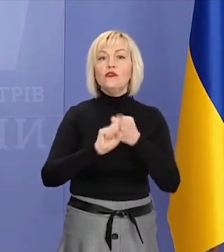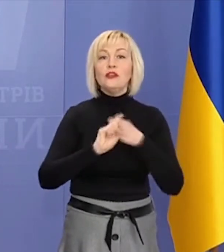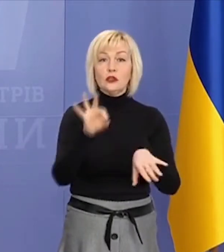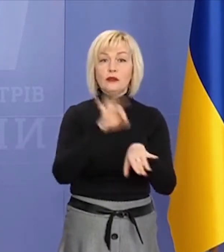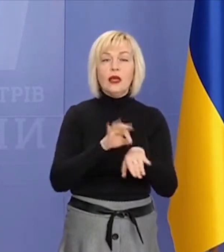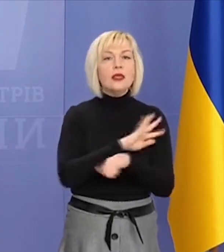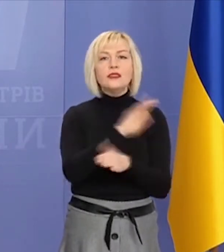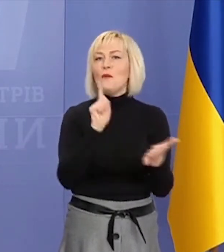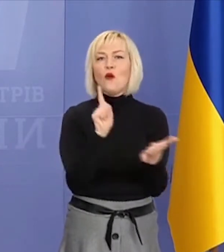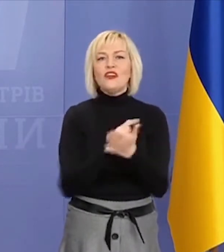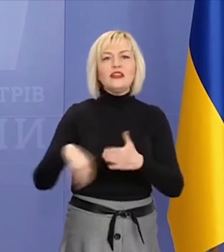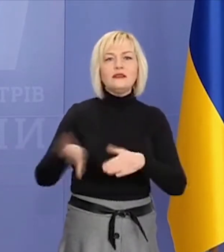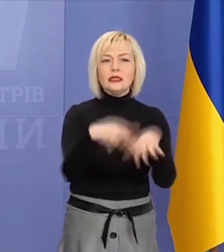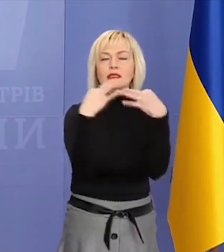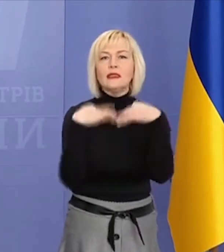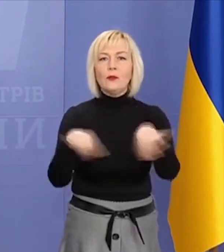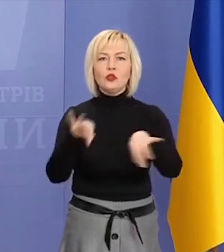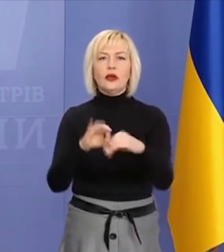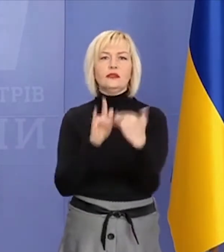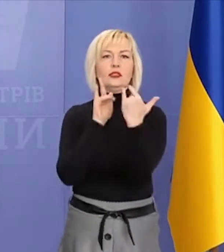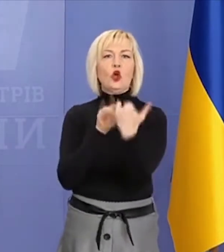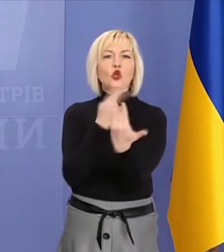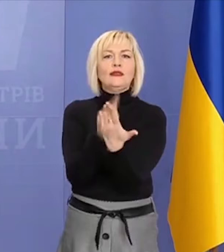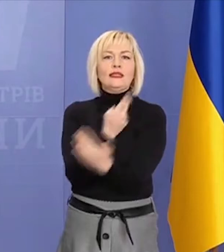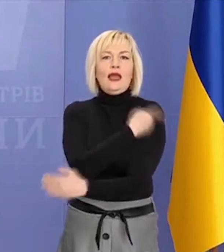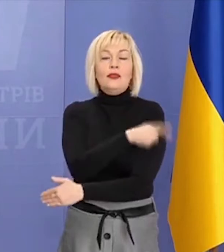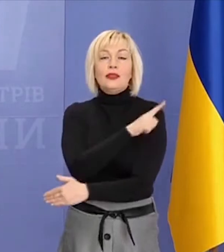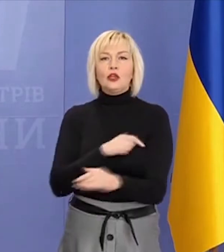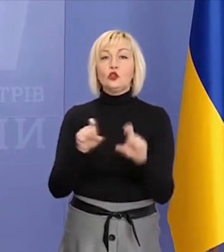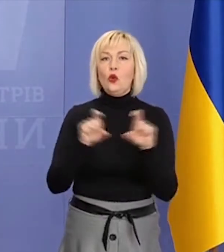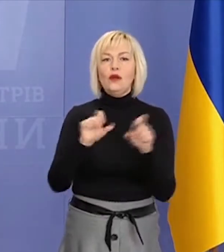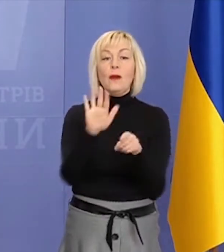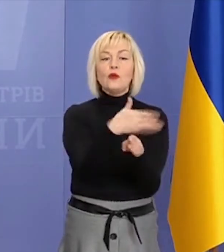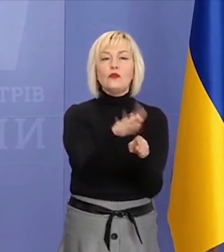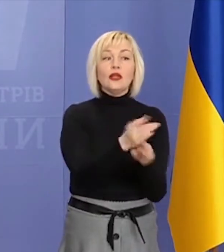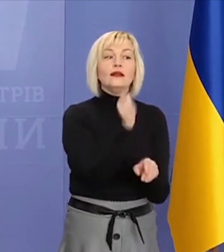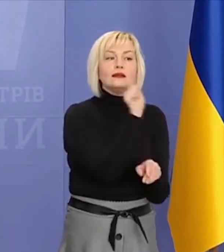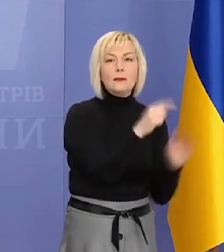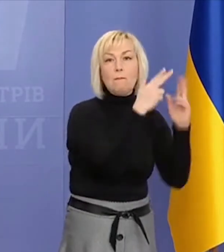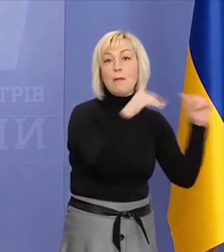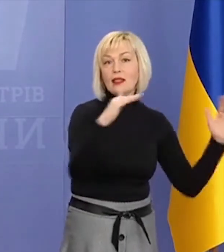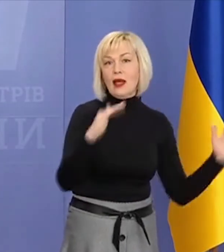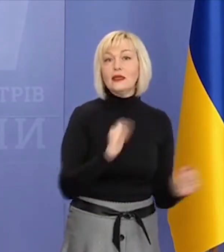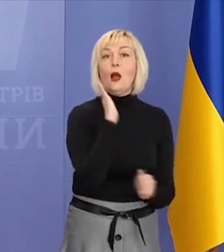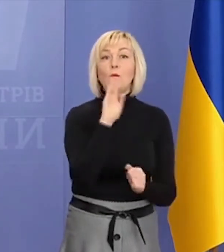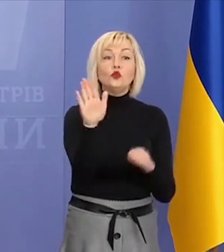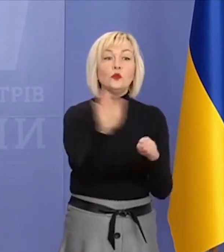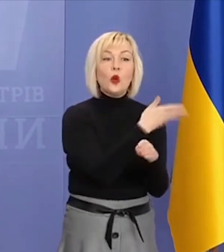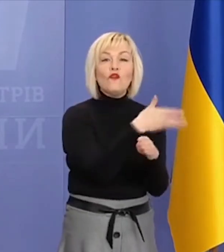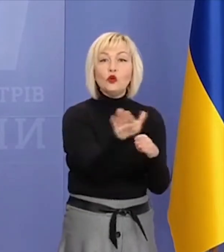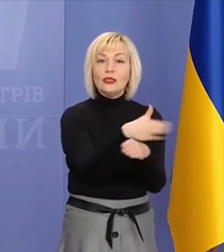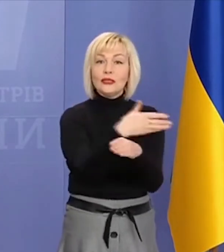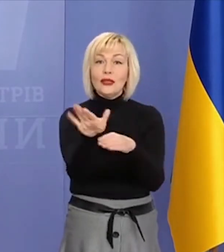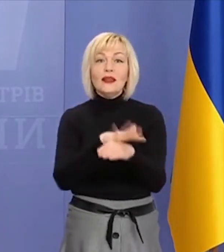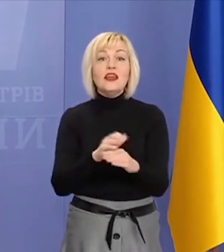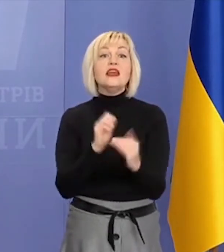повинні всіх запускати до стаціонарного відділення, де проводити сортування. Саме в цих палатках будуть проводити сортування і